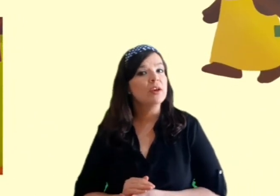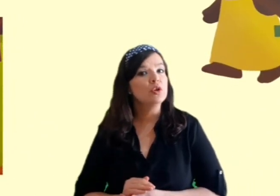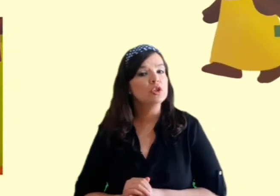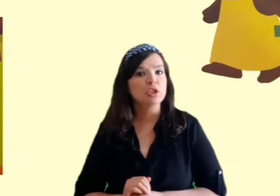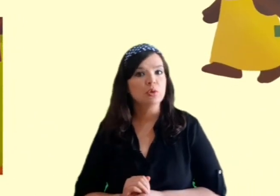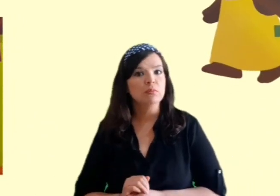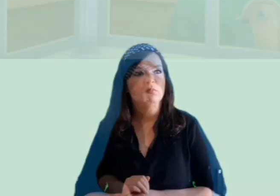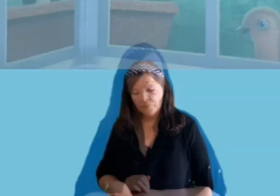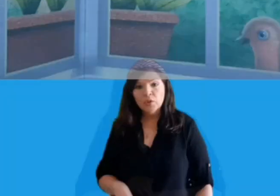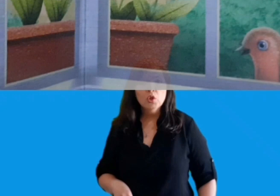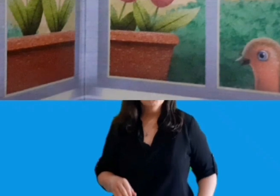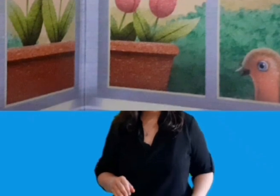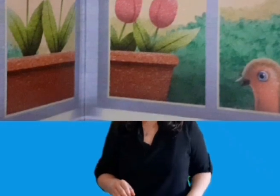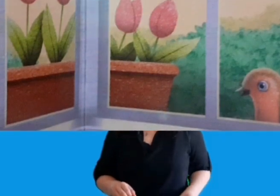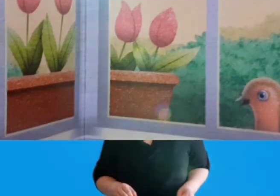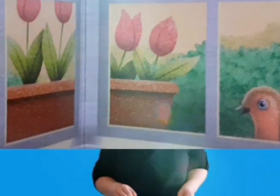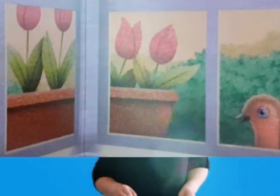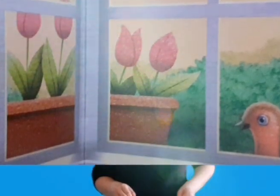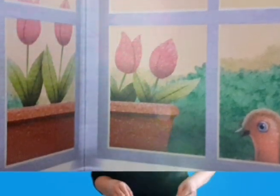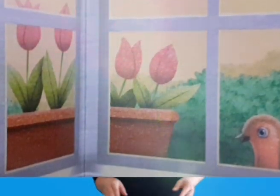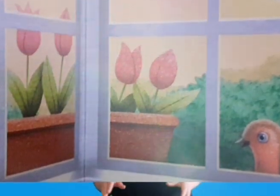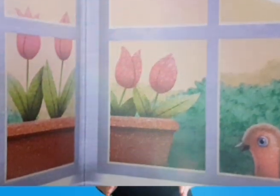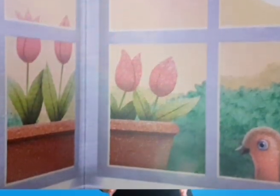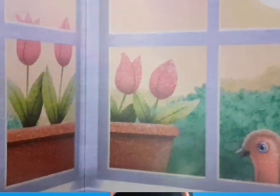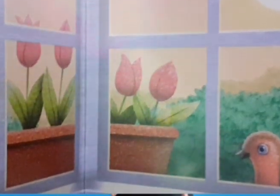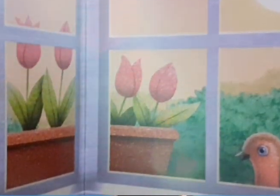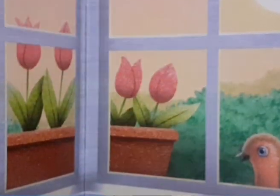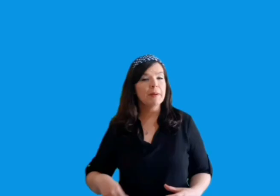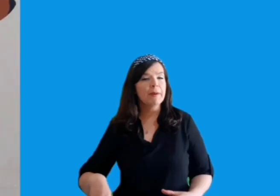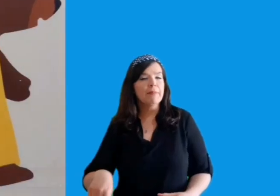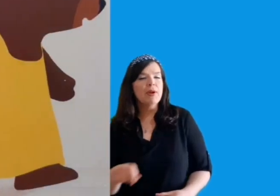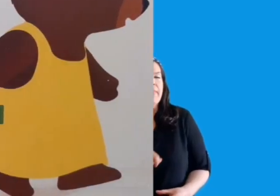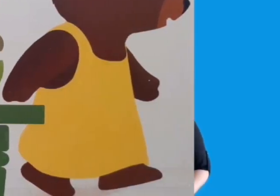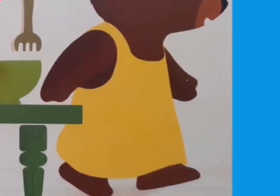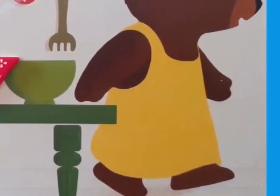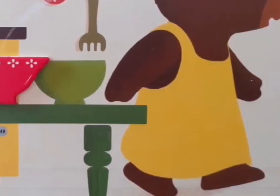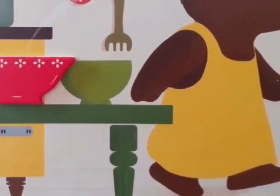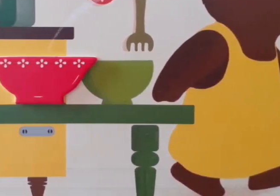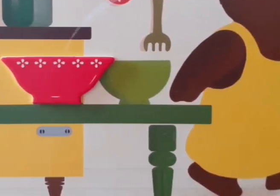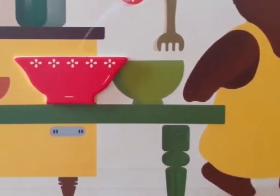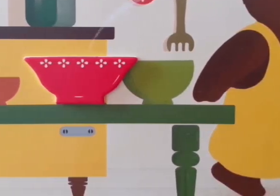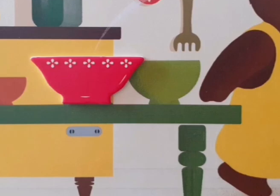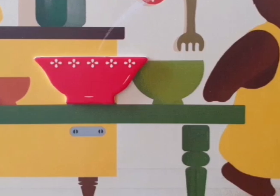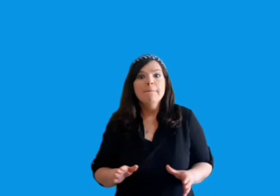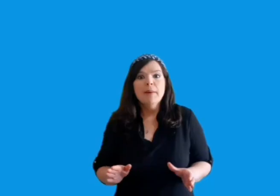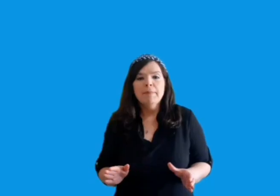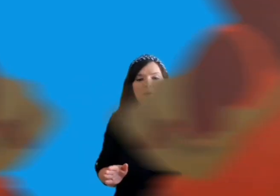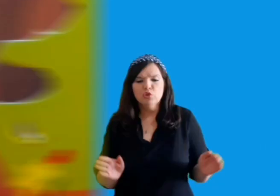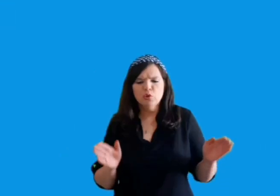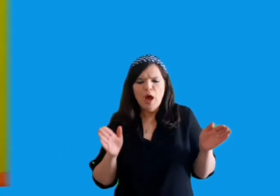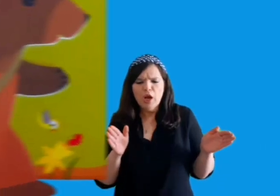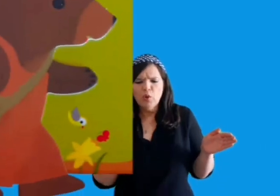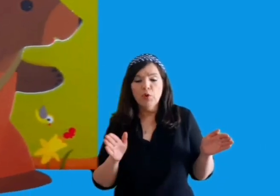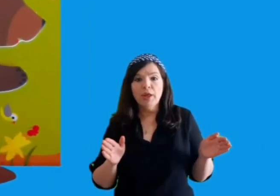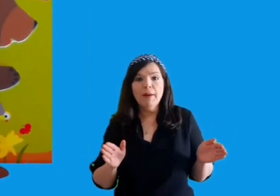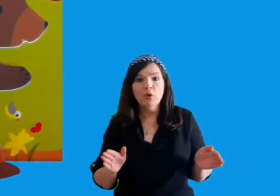Bebé Osito. Una mañana, mientras Mamá Osa preparaba una deliciosa avena, Papá